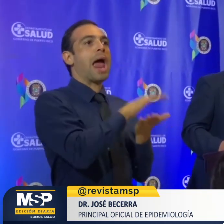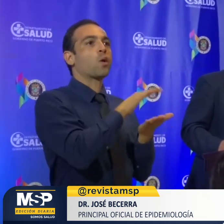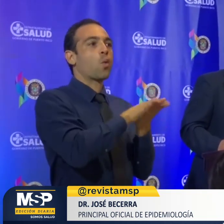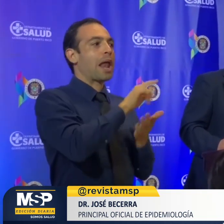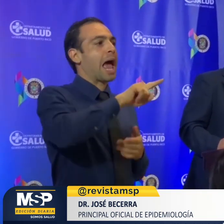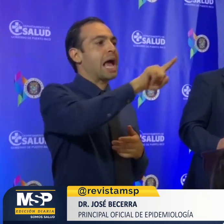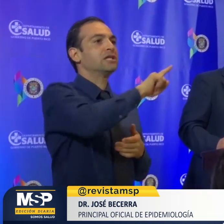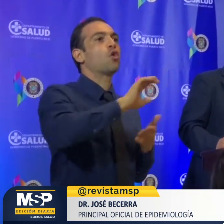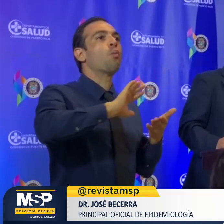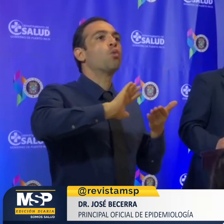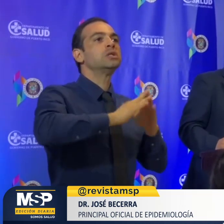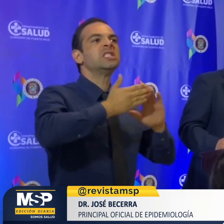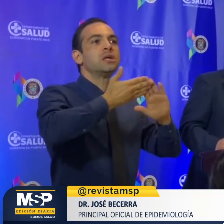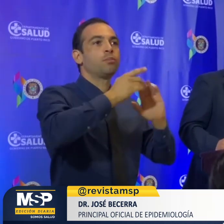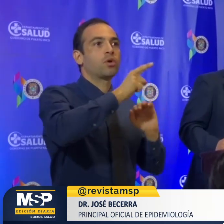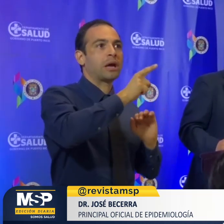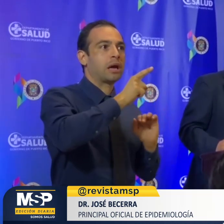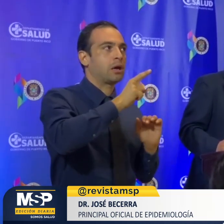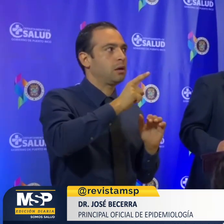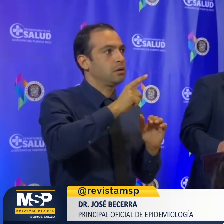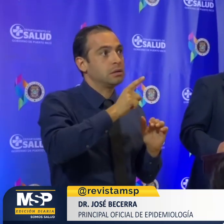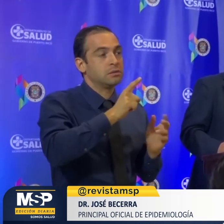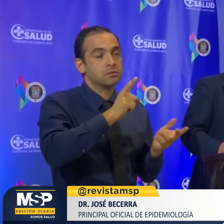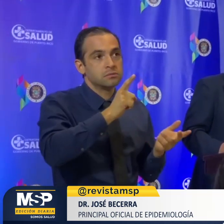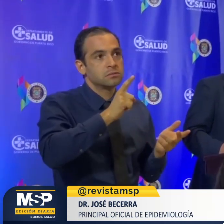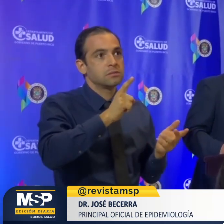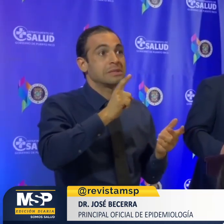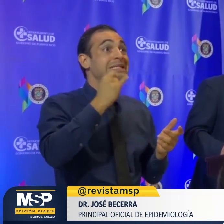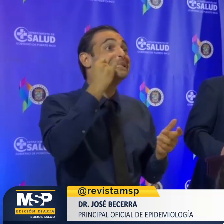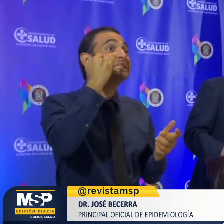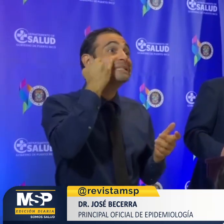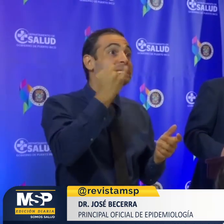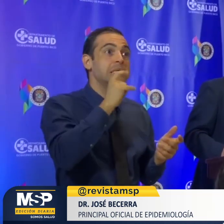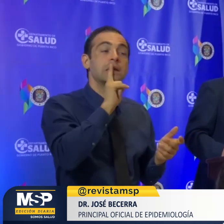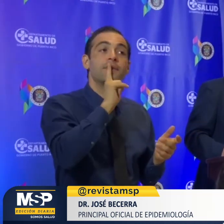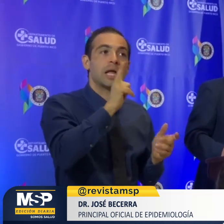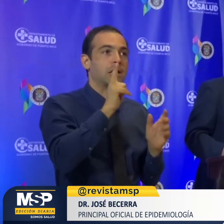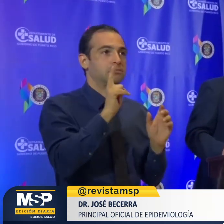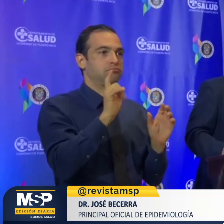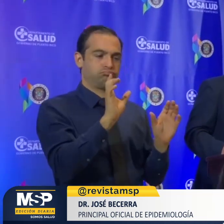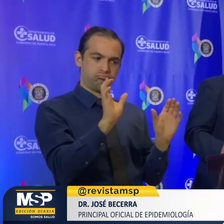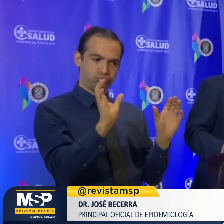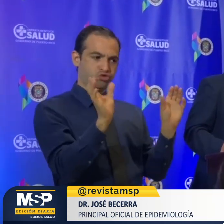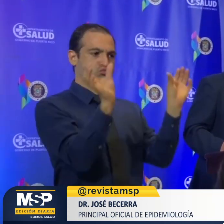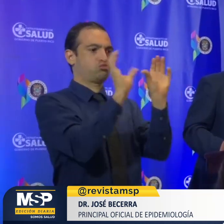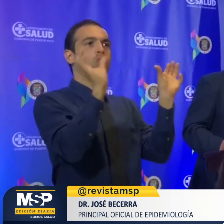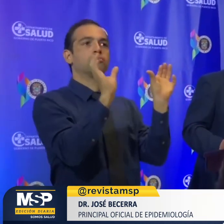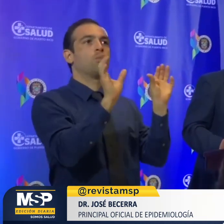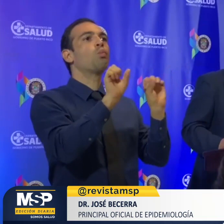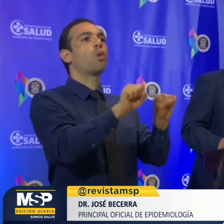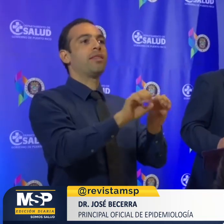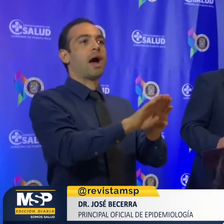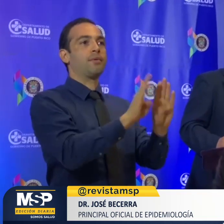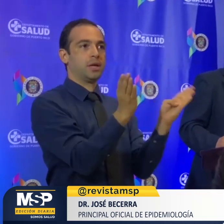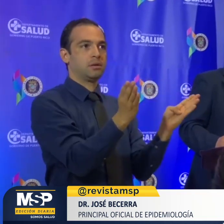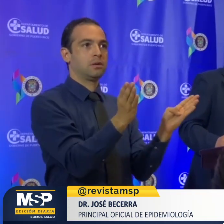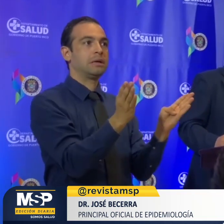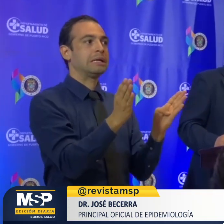municipios cuando estén, obviamente, estén certificadas para así hacerlo, que aseguren que